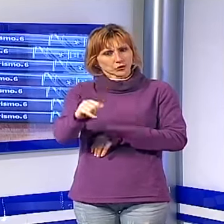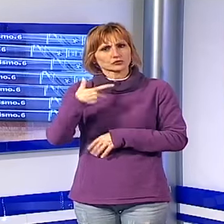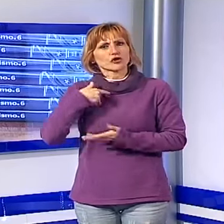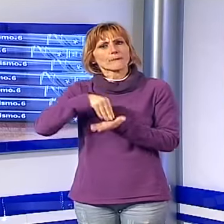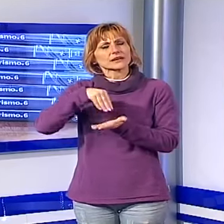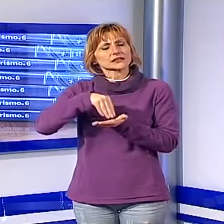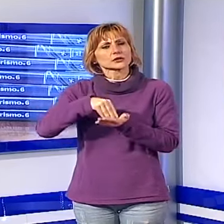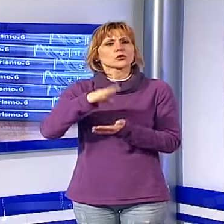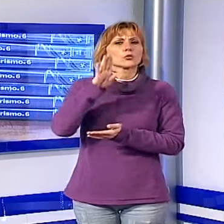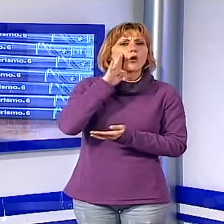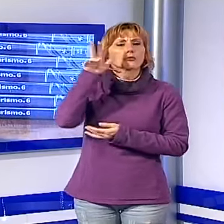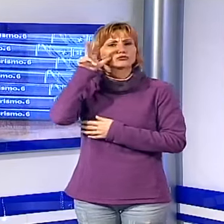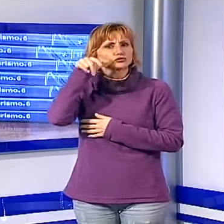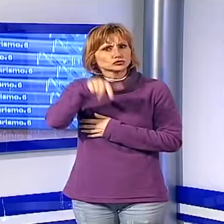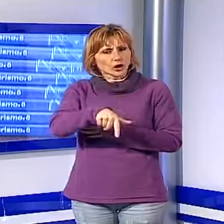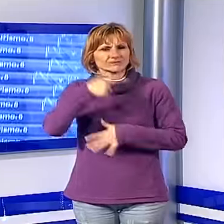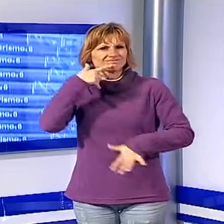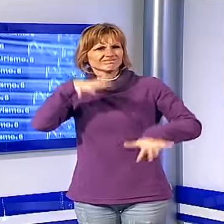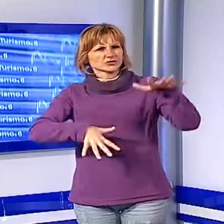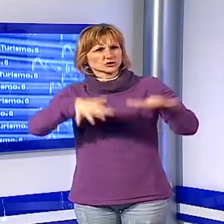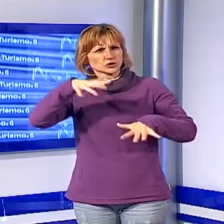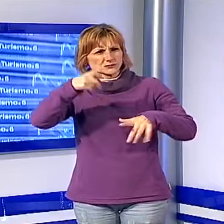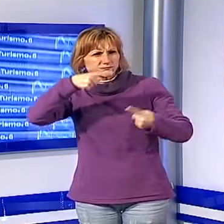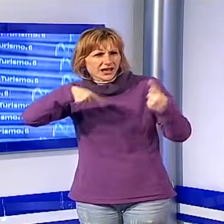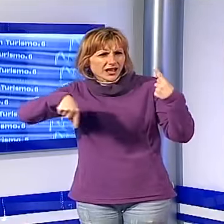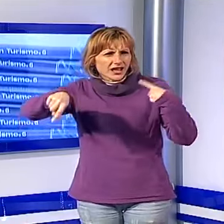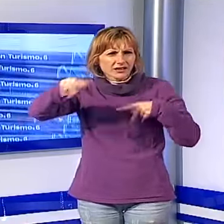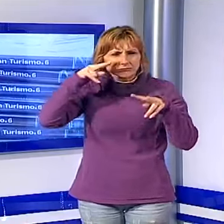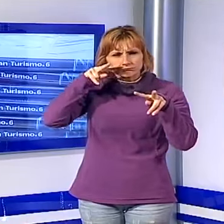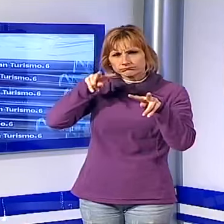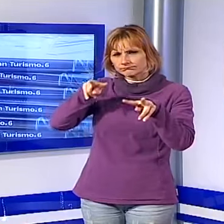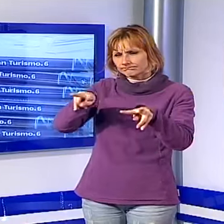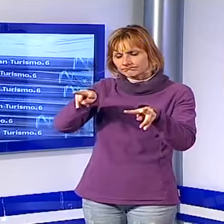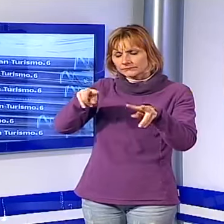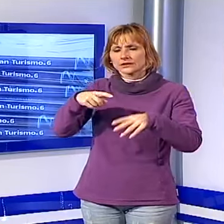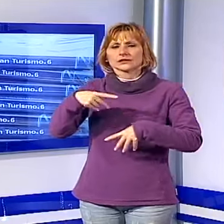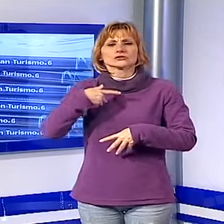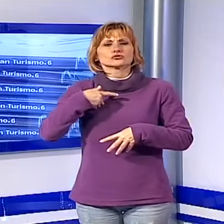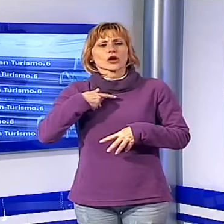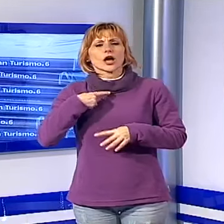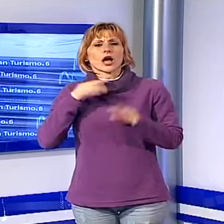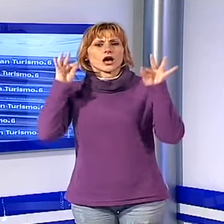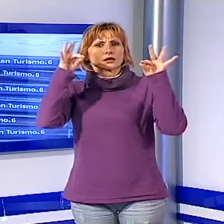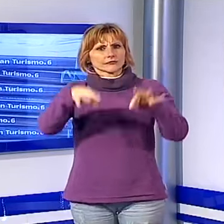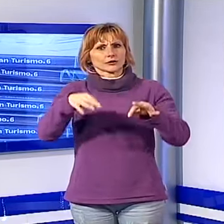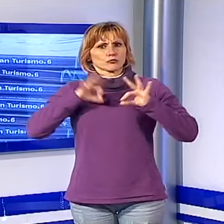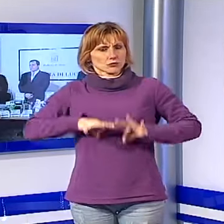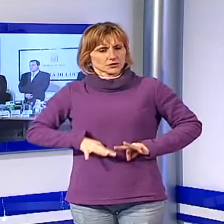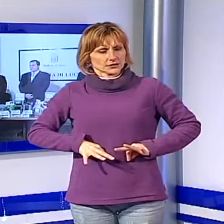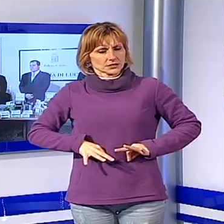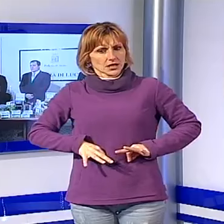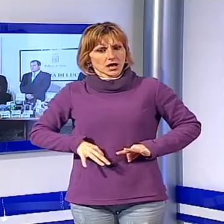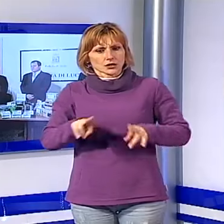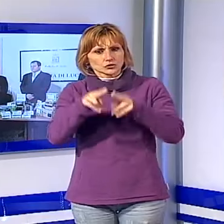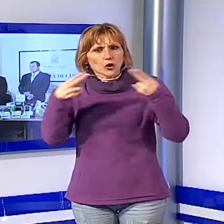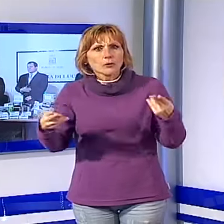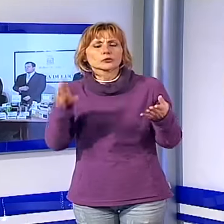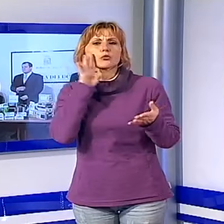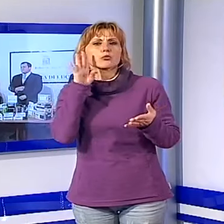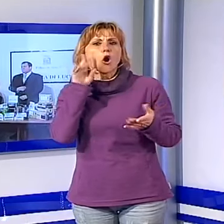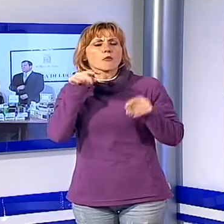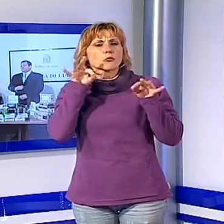uomo e una donna che si aggiravano con fare sospetto. Giunta sul posto una volante, gli agenti hanno sorpreso l'uomo che stava togliendo l'involico